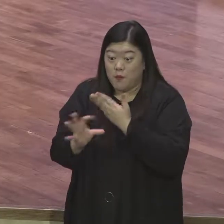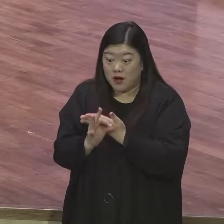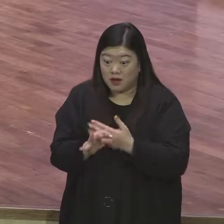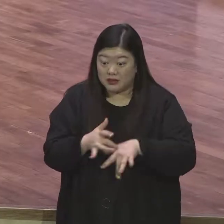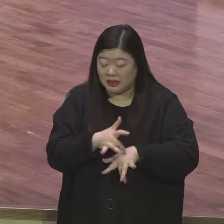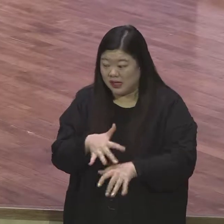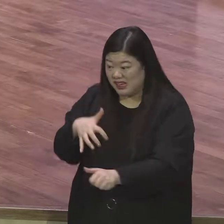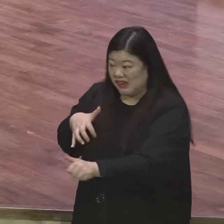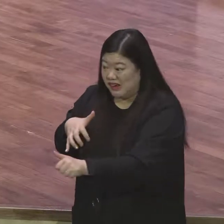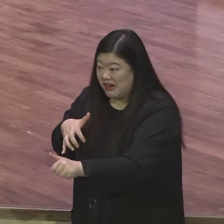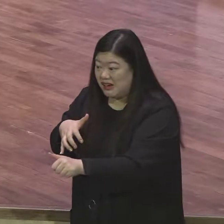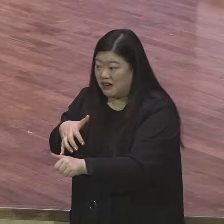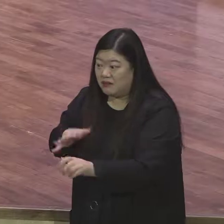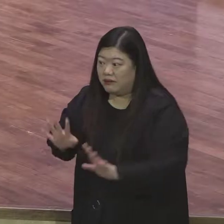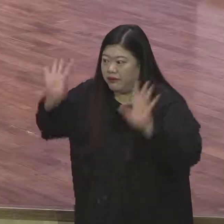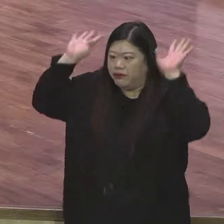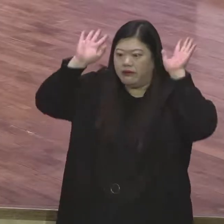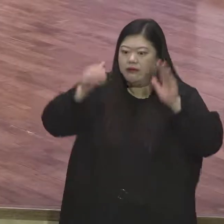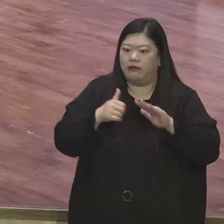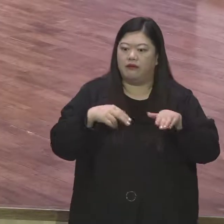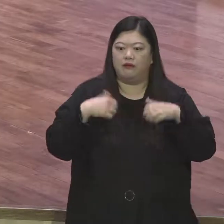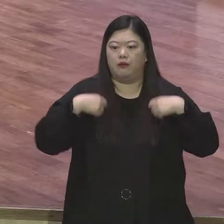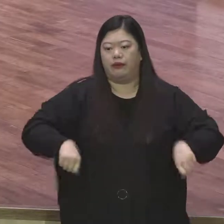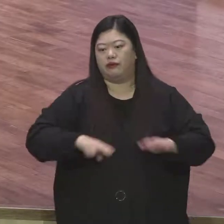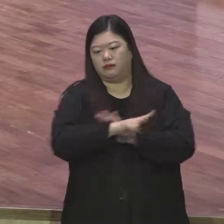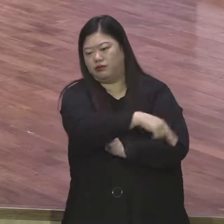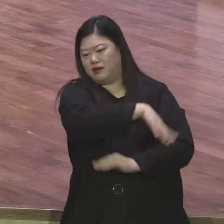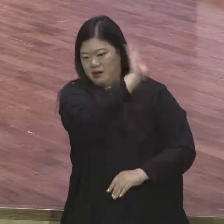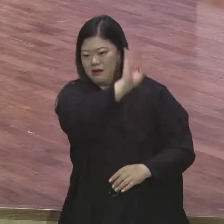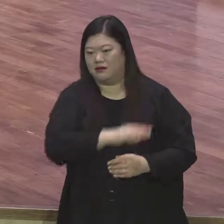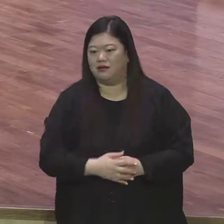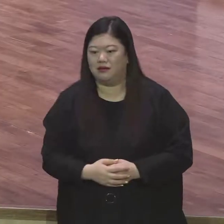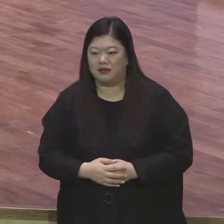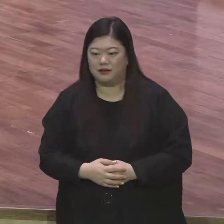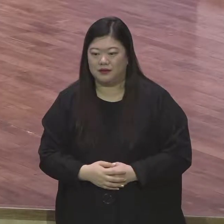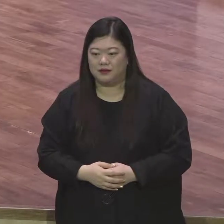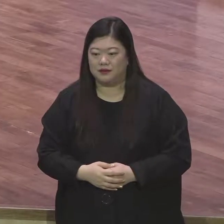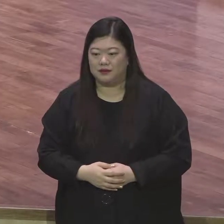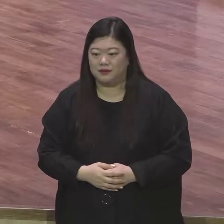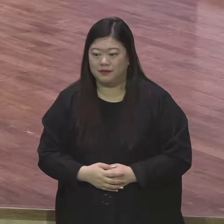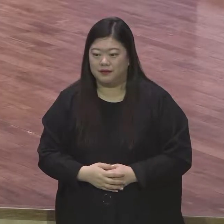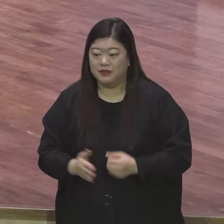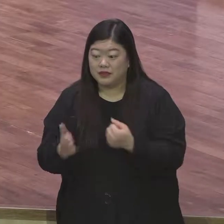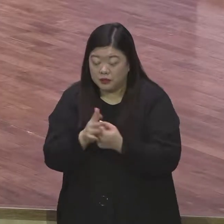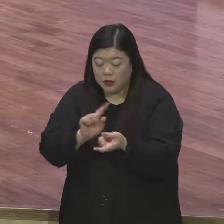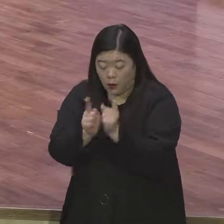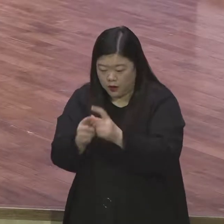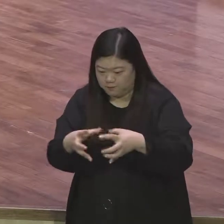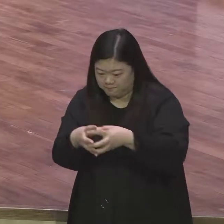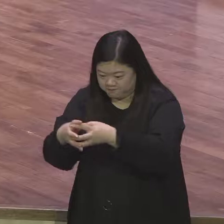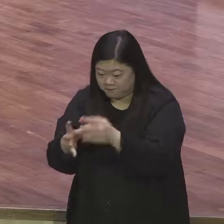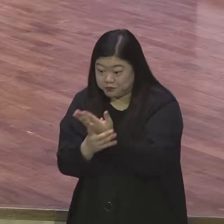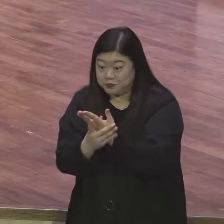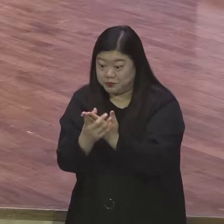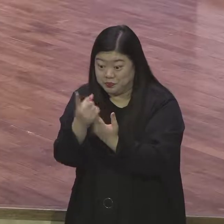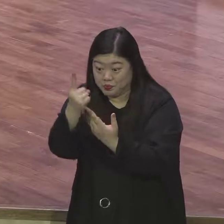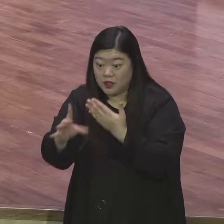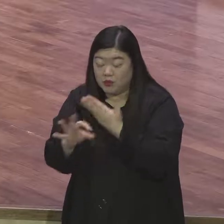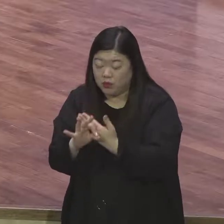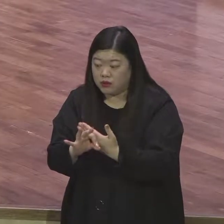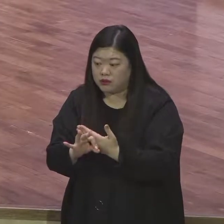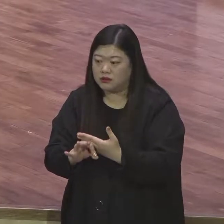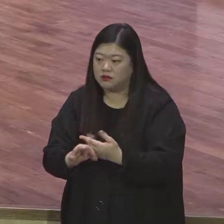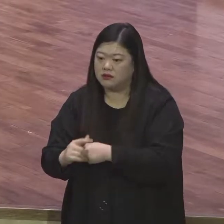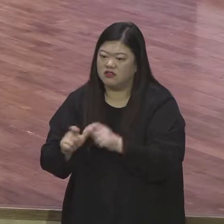사단의 영적 싸움에서 이길 수 있어. 그래서 하나님 일을 힘있게 할 수 있어. 갈라져 있으면 일